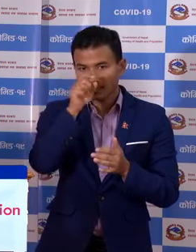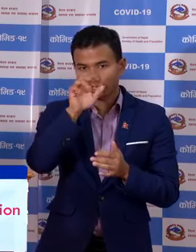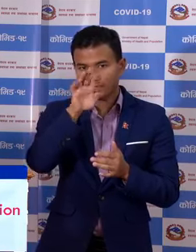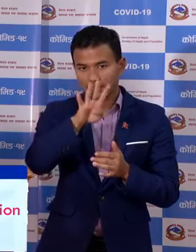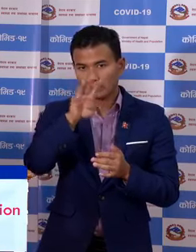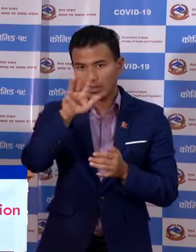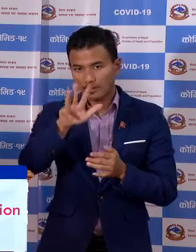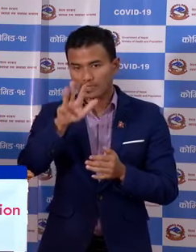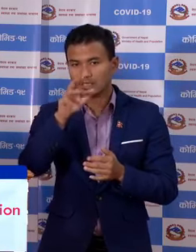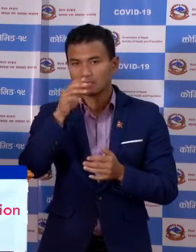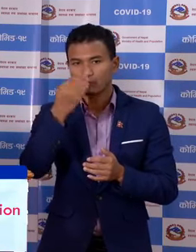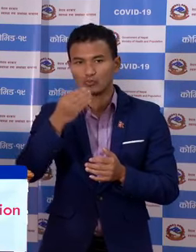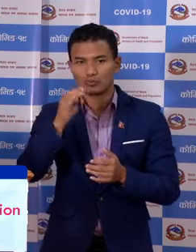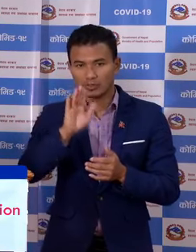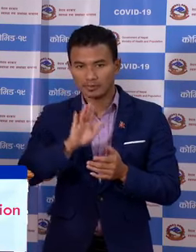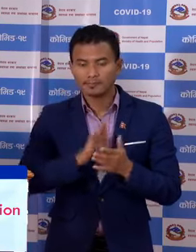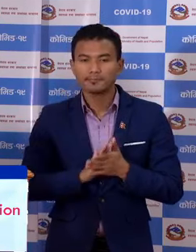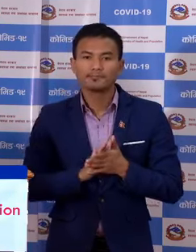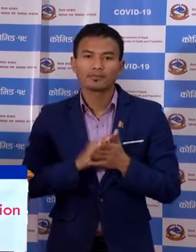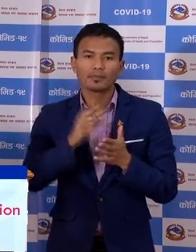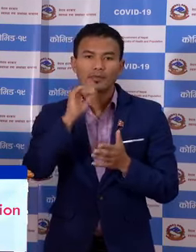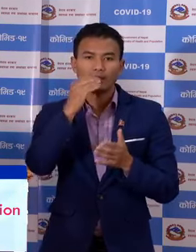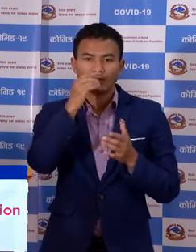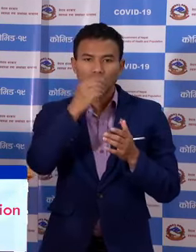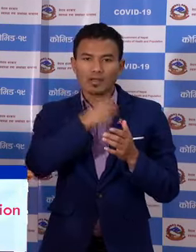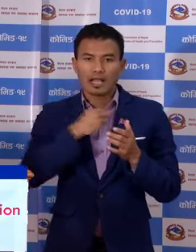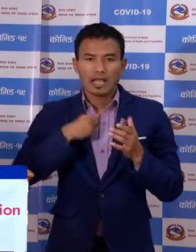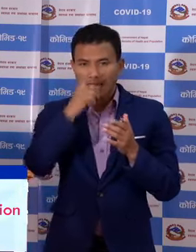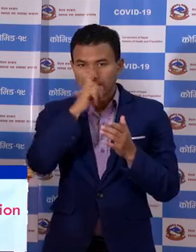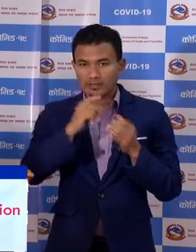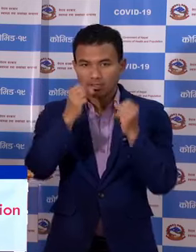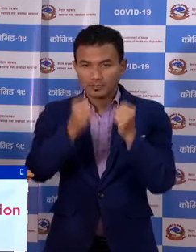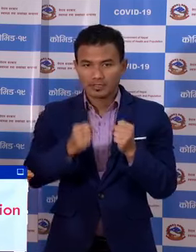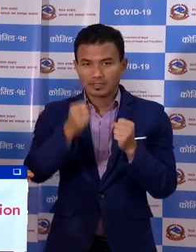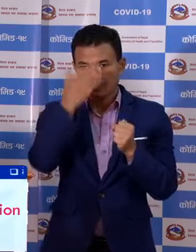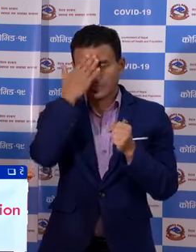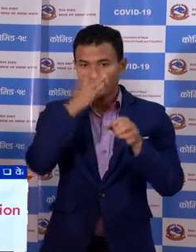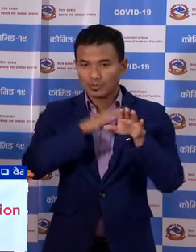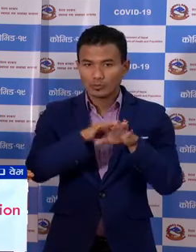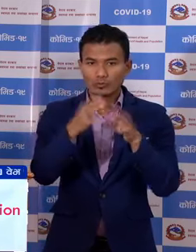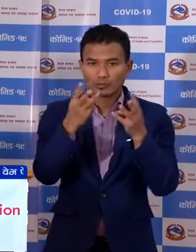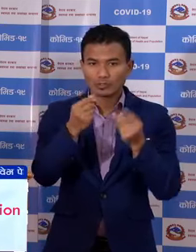1,50,549 हुनुहुन्छ र आइसोलेसनमा रहेका संक्रमितको संख्या